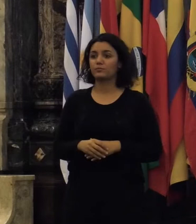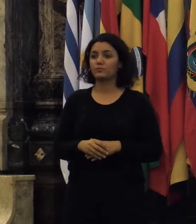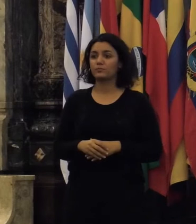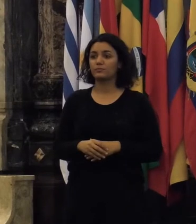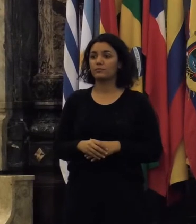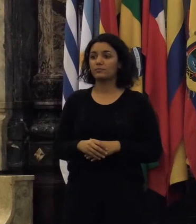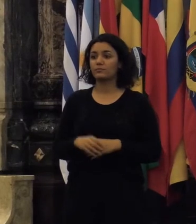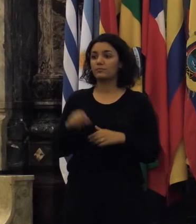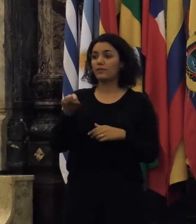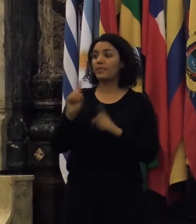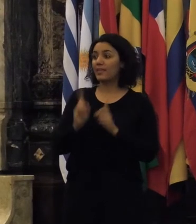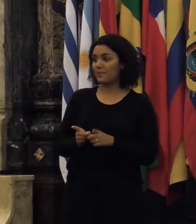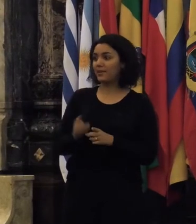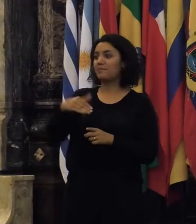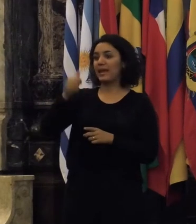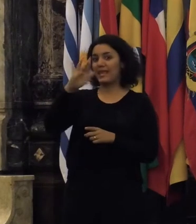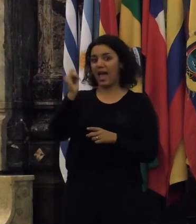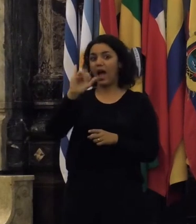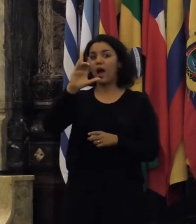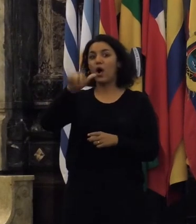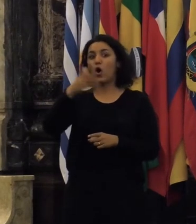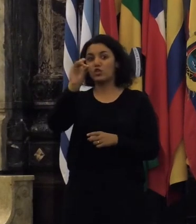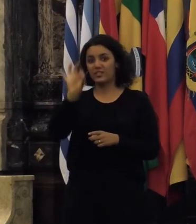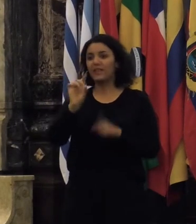Aquí está María José, hola, ¿cómo estás?